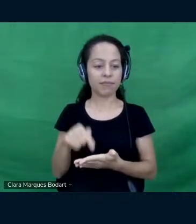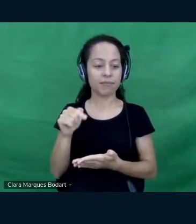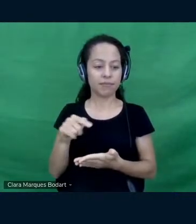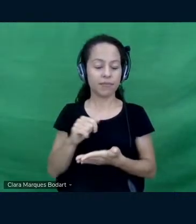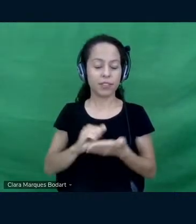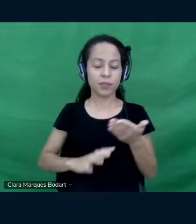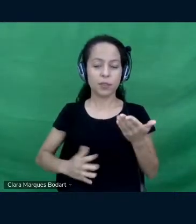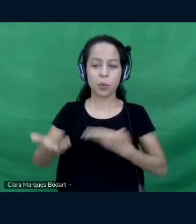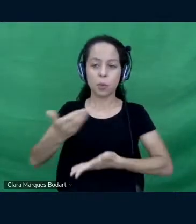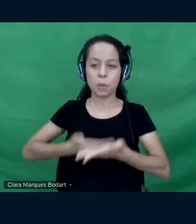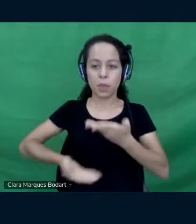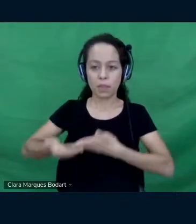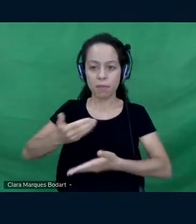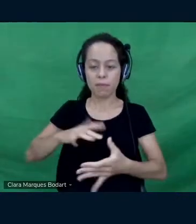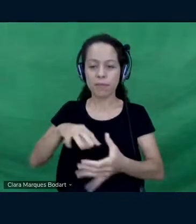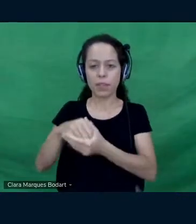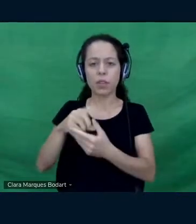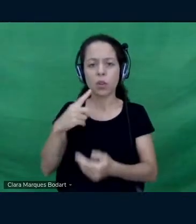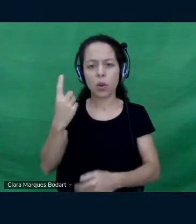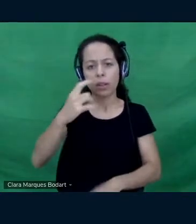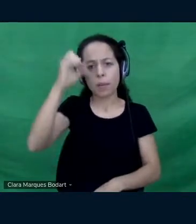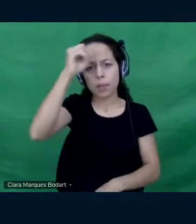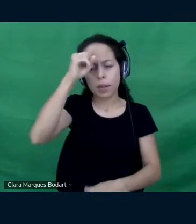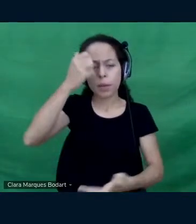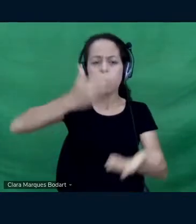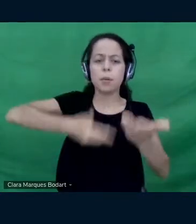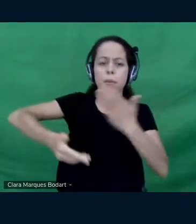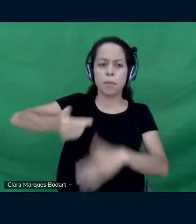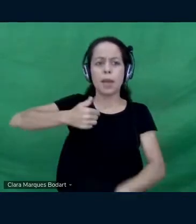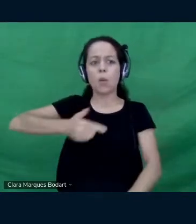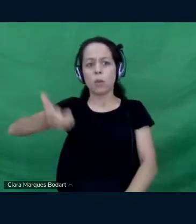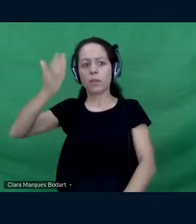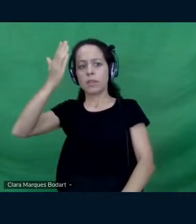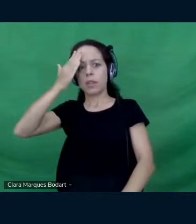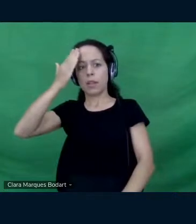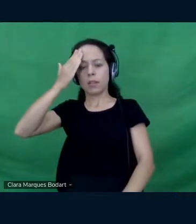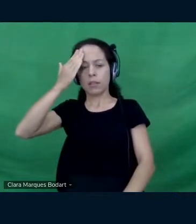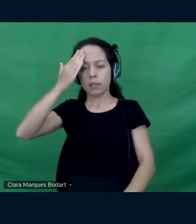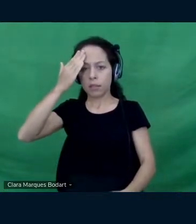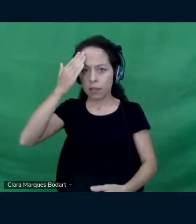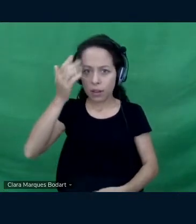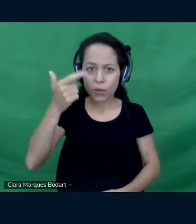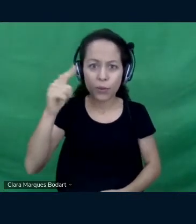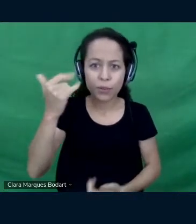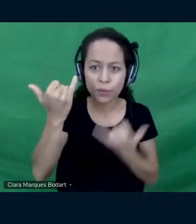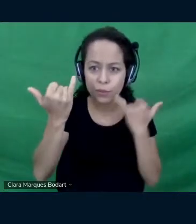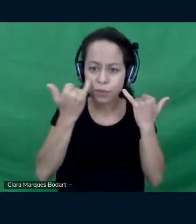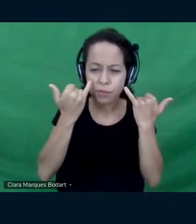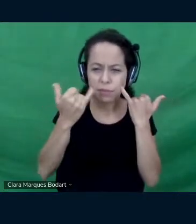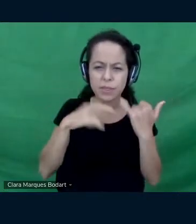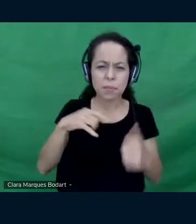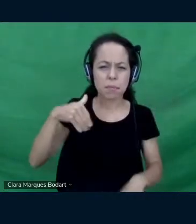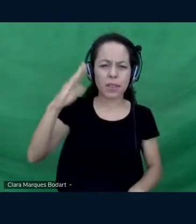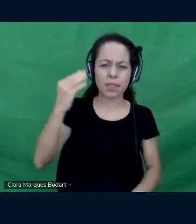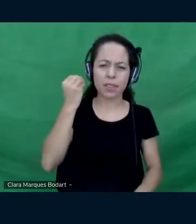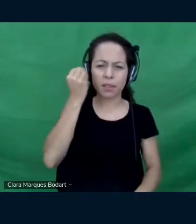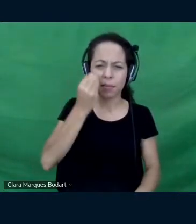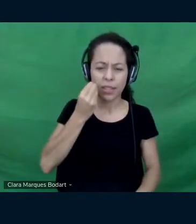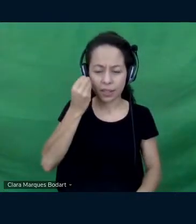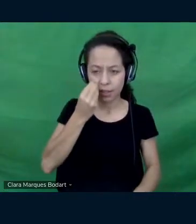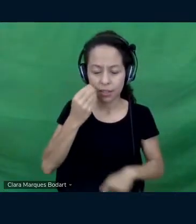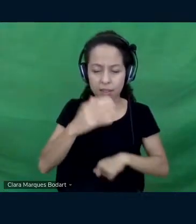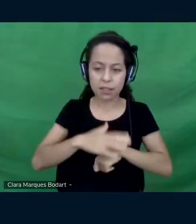aprendizado mútuo, e que eu vou levar o que eu conheço também, né? Já que eu tenho aí muito mais tempo de experiência nisso.